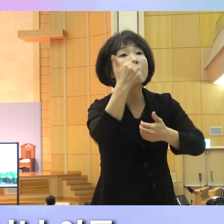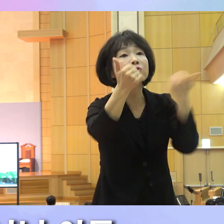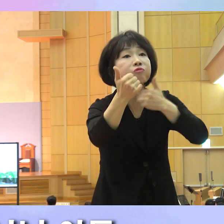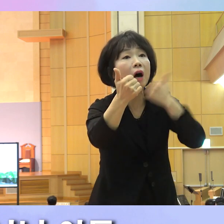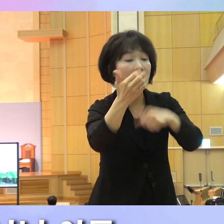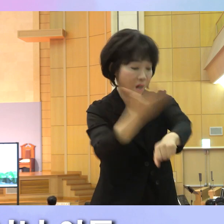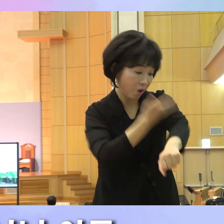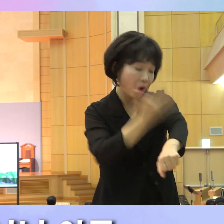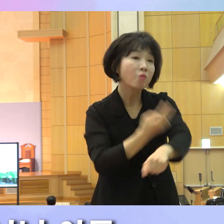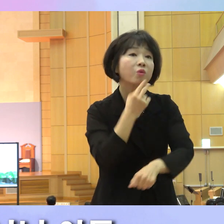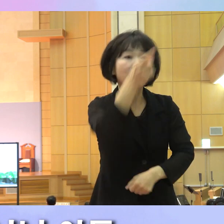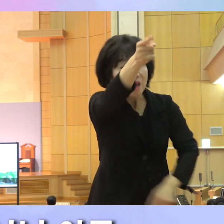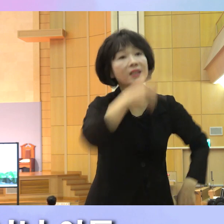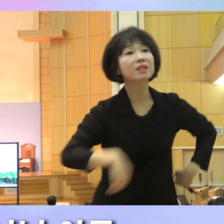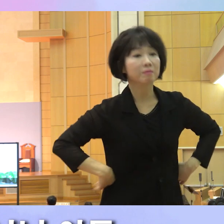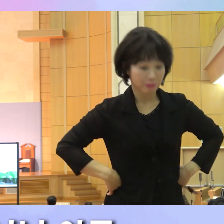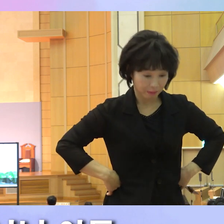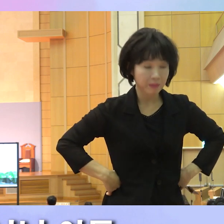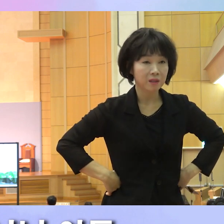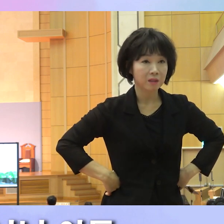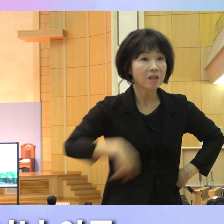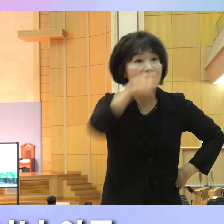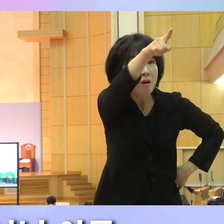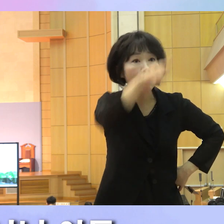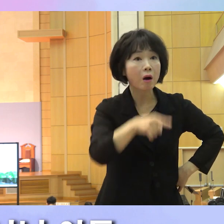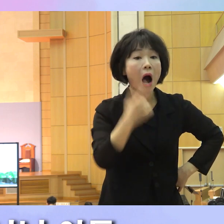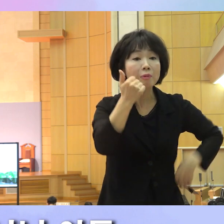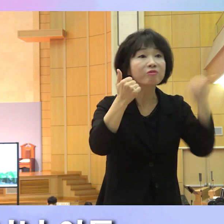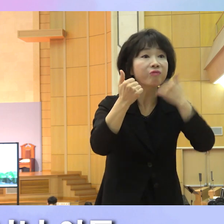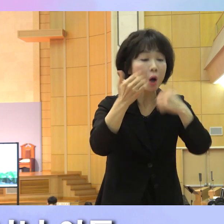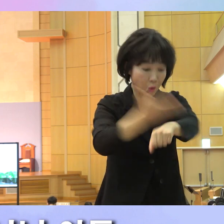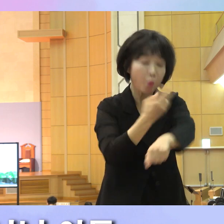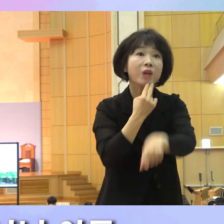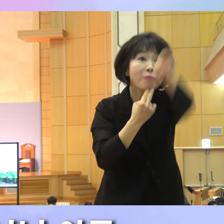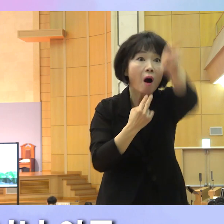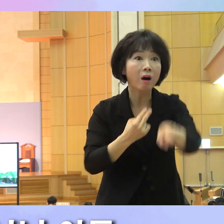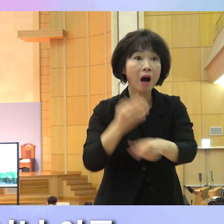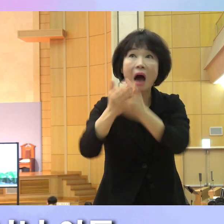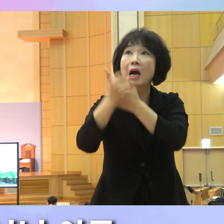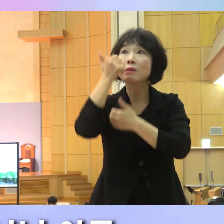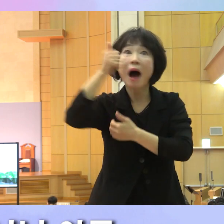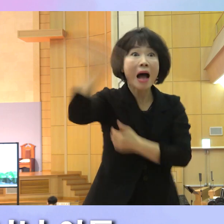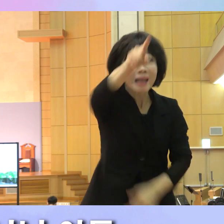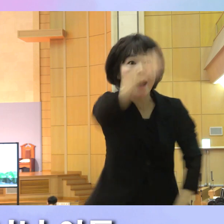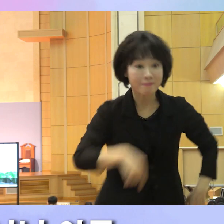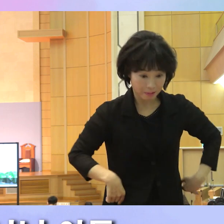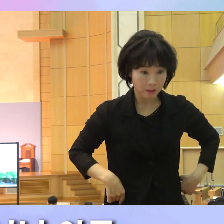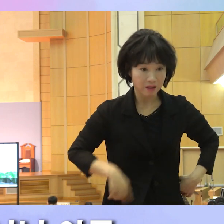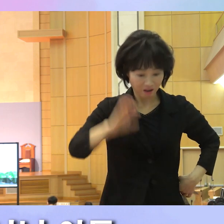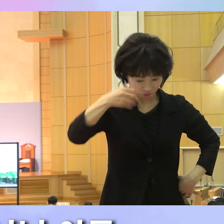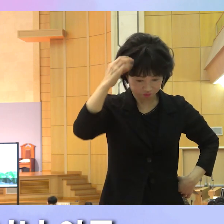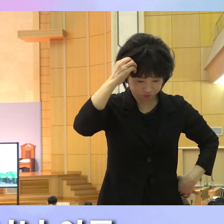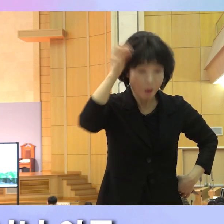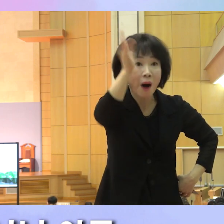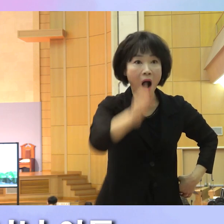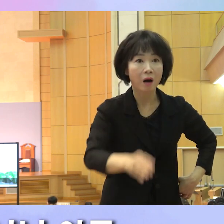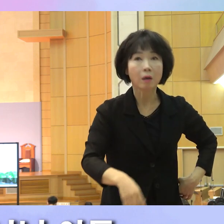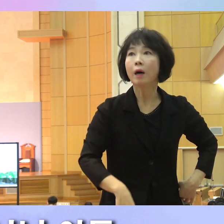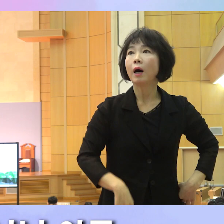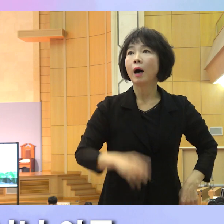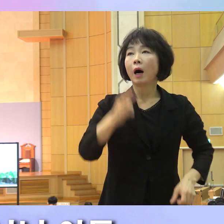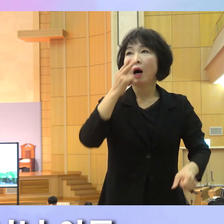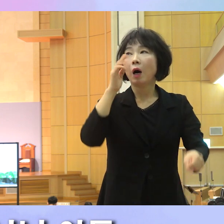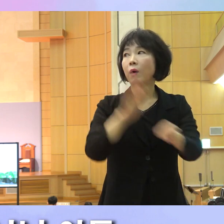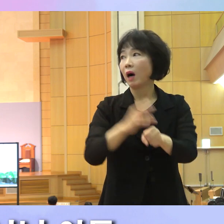또 요셉의 동생들, 남동생도 있고 여동생도 있고 어렸을 적부터 자라난 것 다 보고